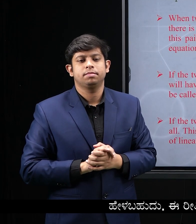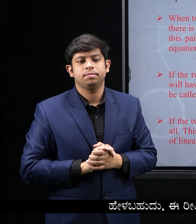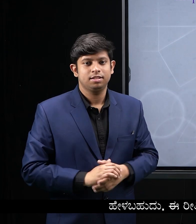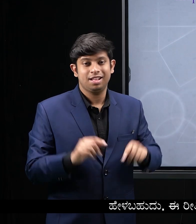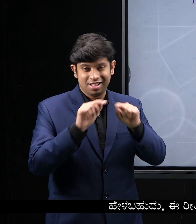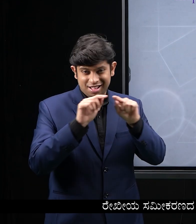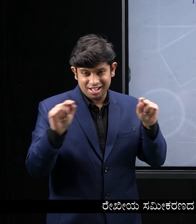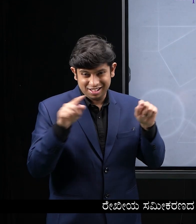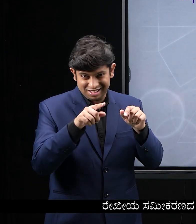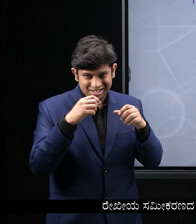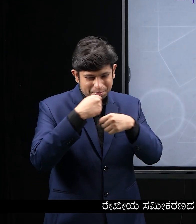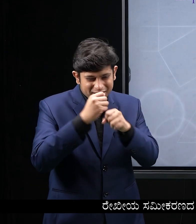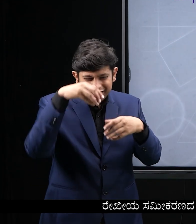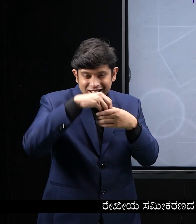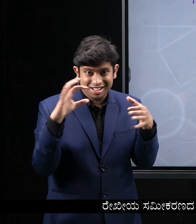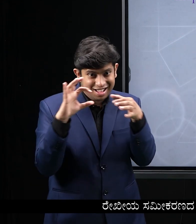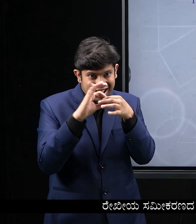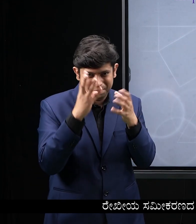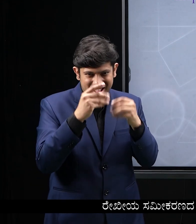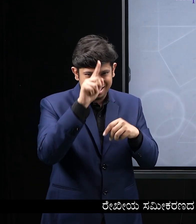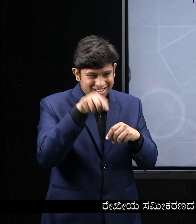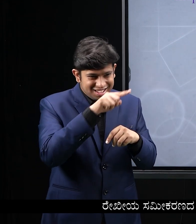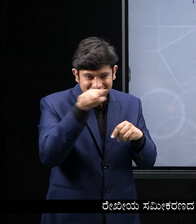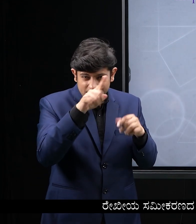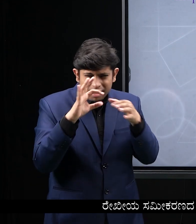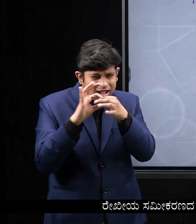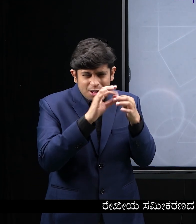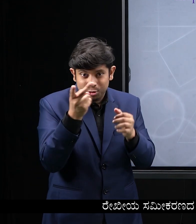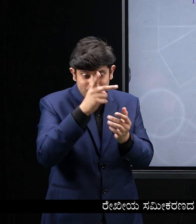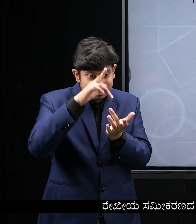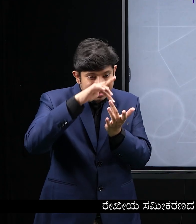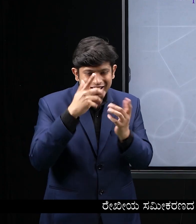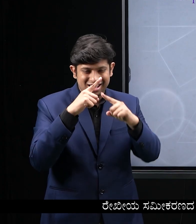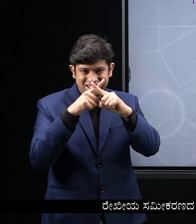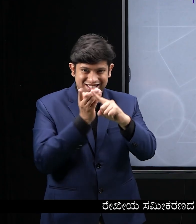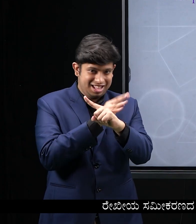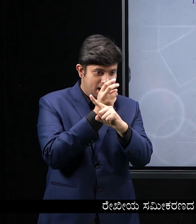ಜೋಡಿಯನ್ನು ರೇಖೀಯ ಸಮೀಕರಣದ ಅವಲಂಬಿತ ಜೋಡಿ ಎಂದು ಕರೆಯಲಾಗುತ್ತದೆ.